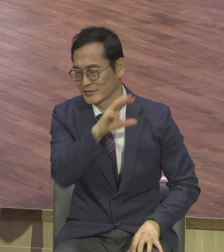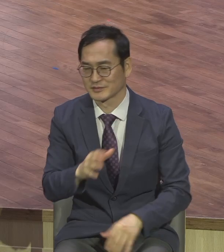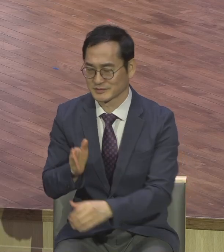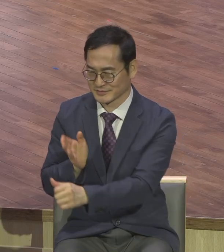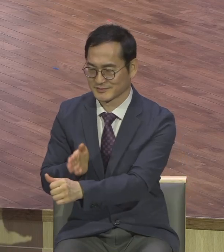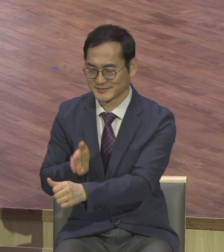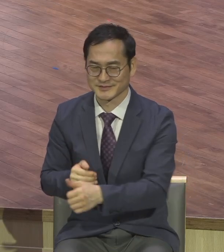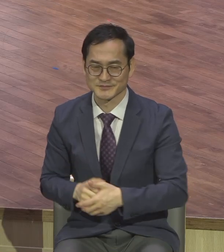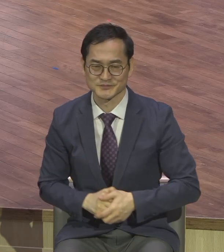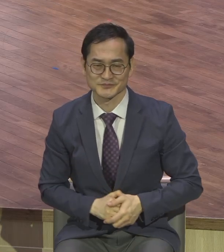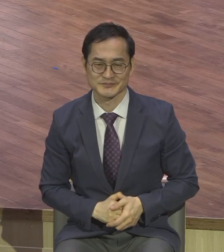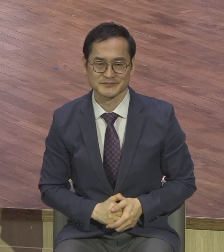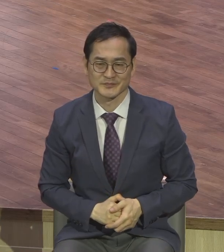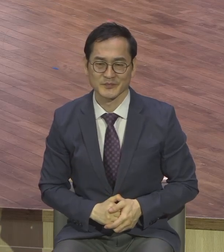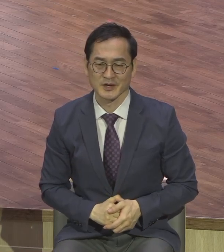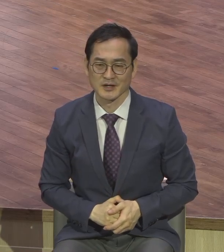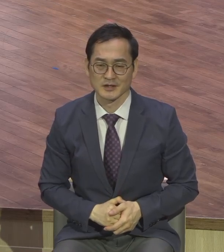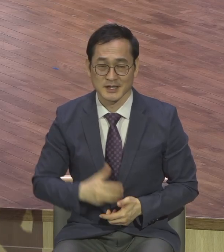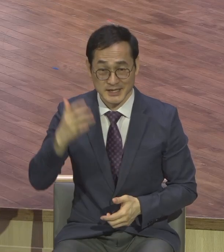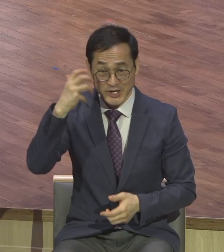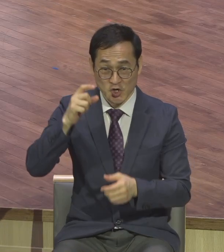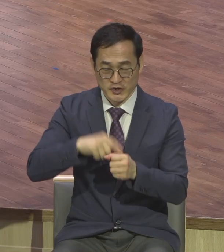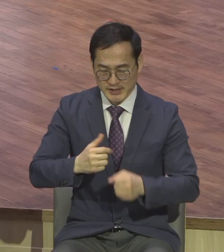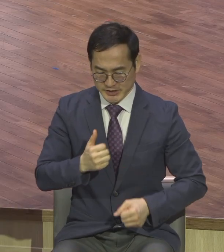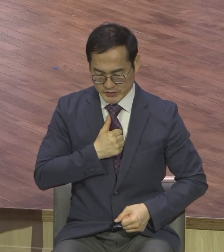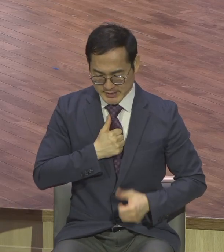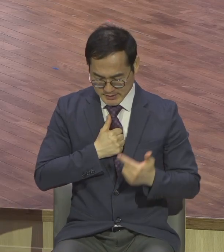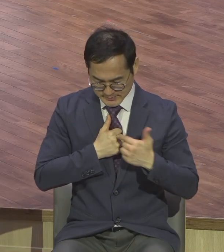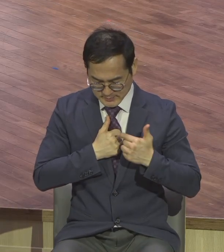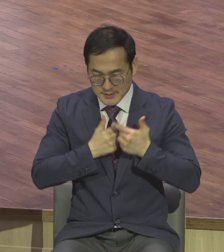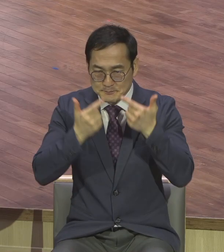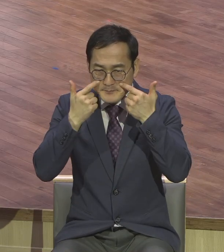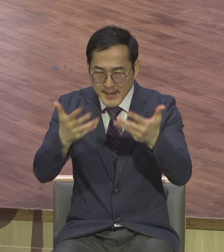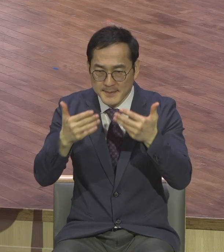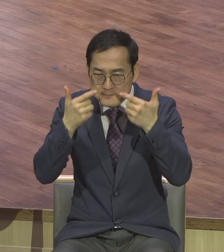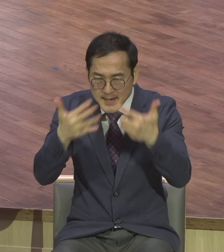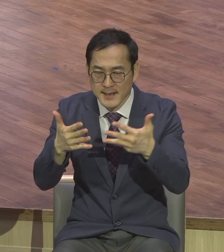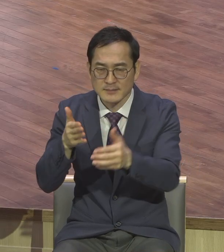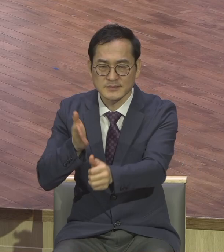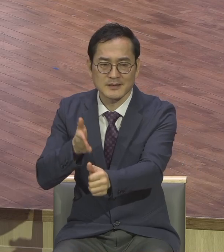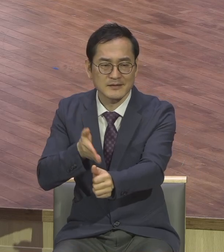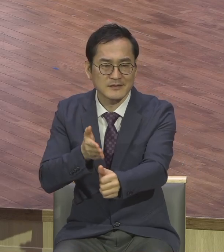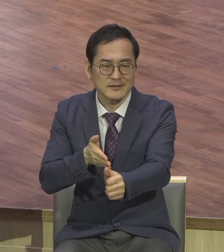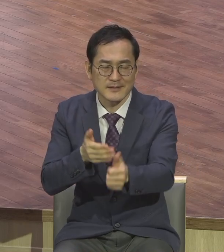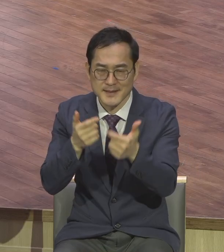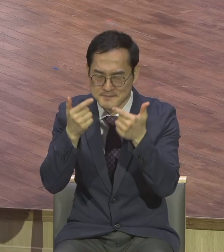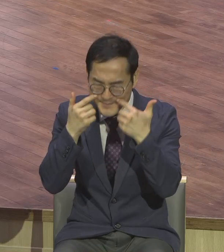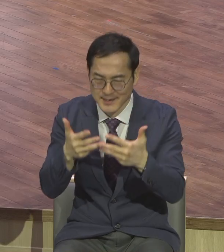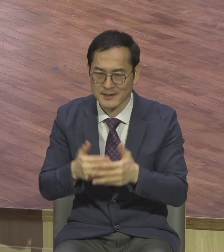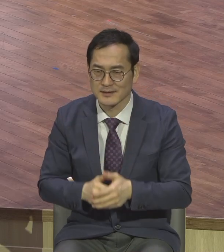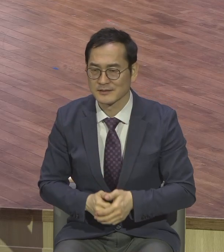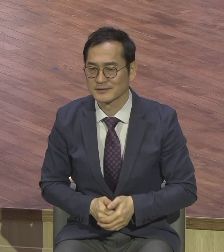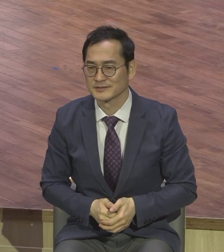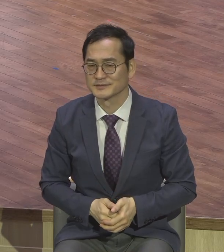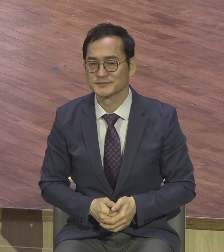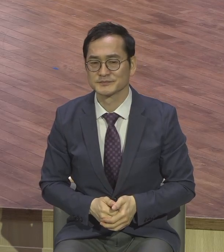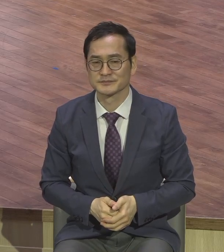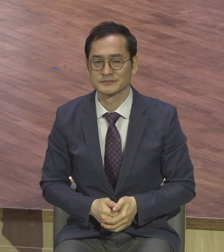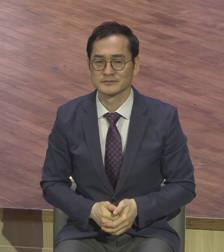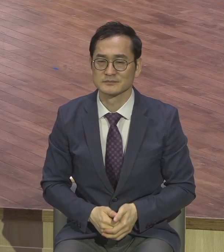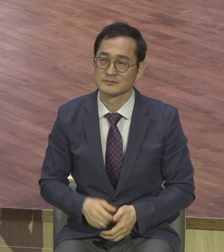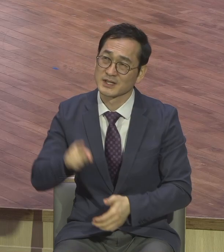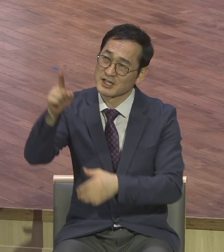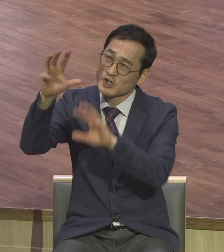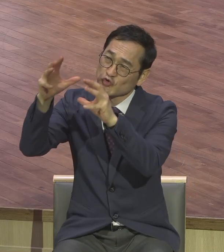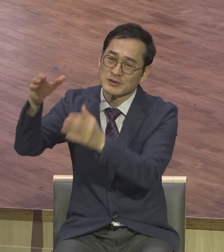영적 정체성을 분명히 해야 됩니다. 영적 정체성. 우리가 받은 이 천국 기업 하나님